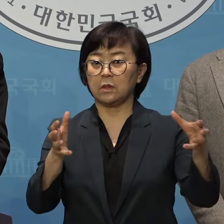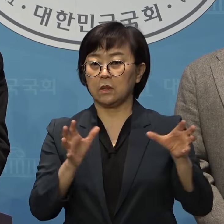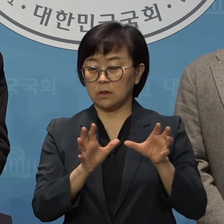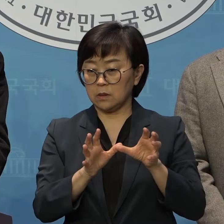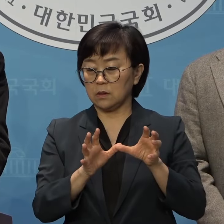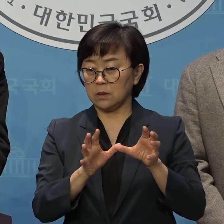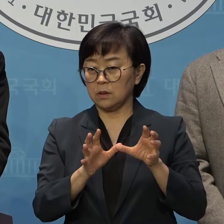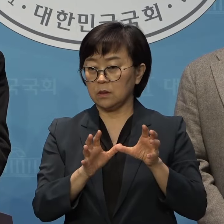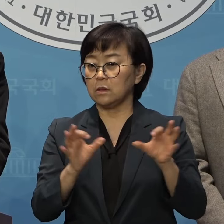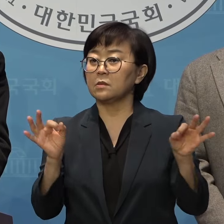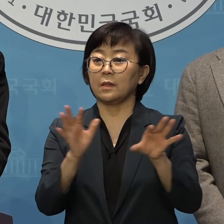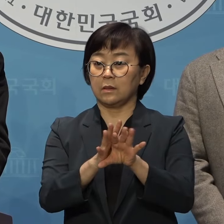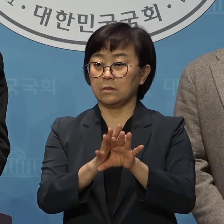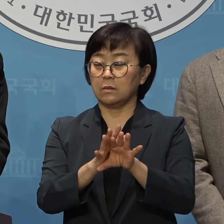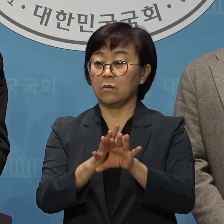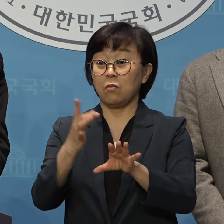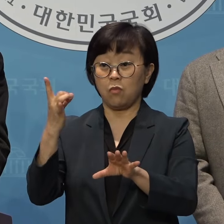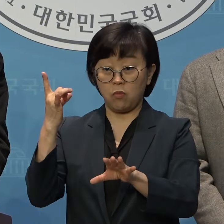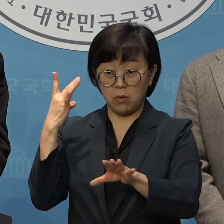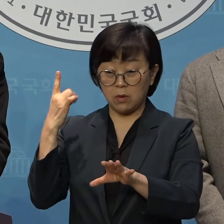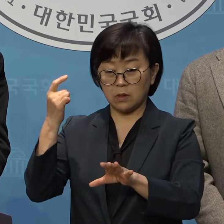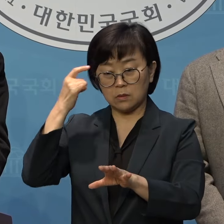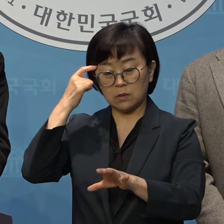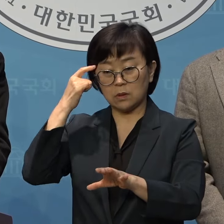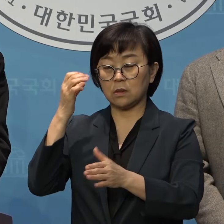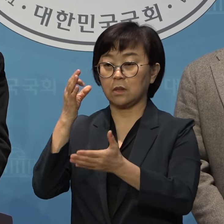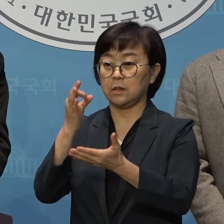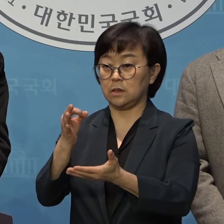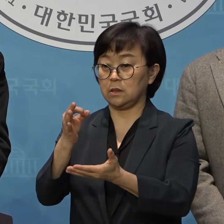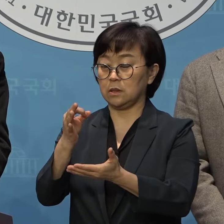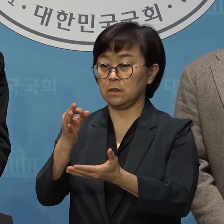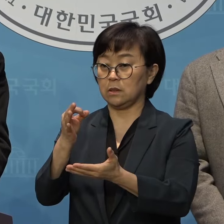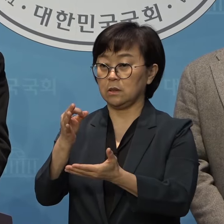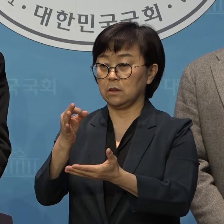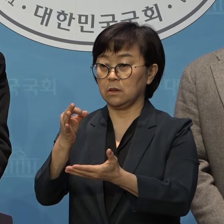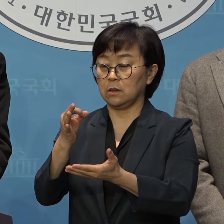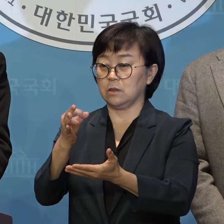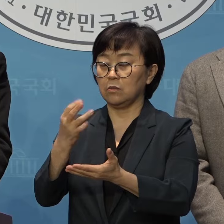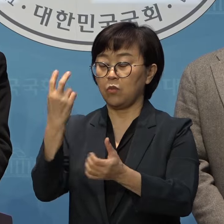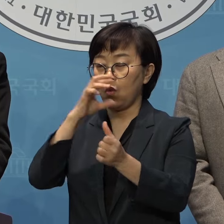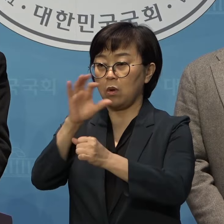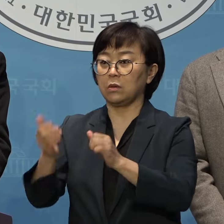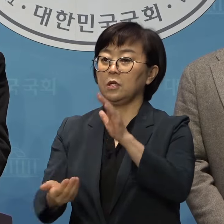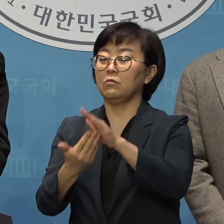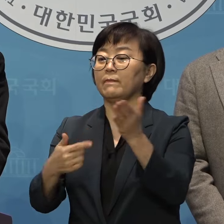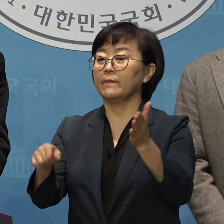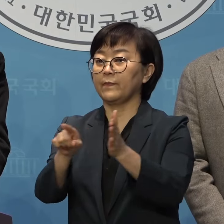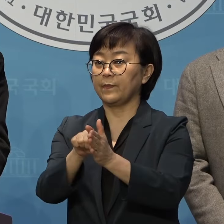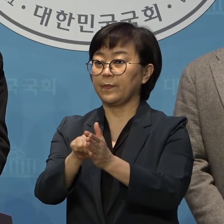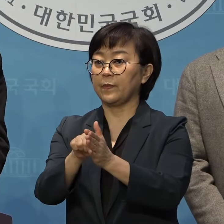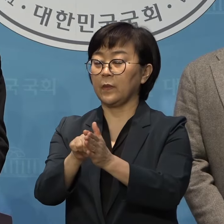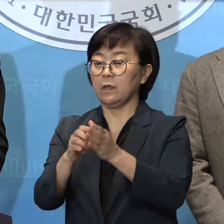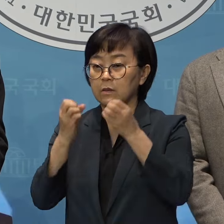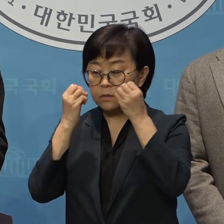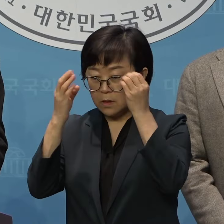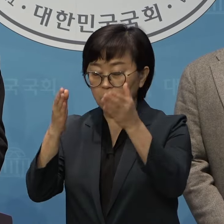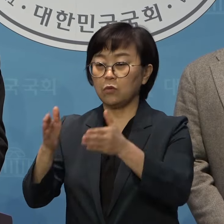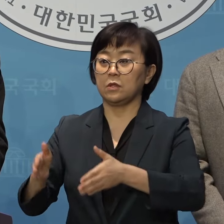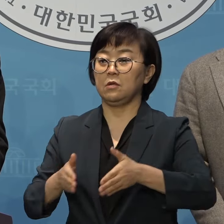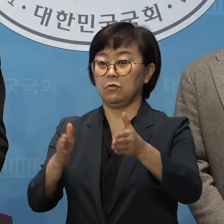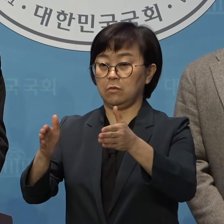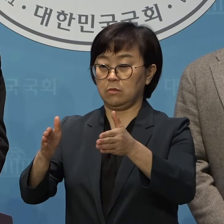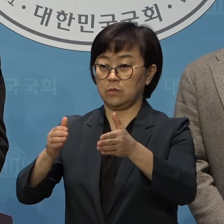잃어버린 민주당 본래의 정신과 가치와 품격을 지키고 실현하기 위해 새로운 길에